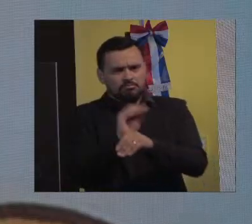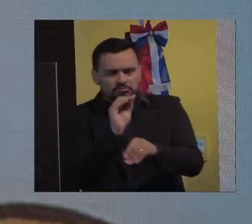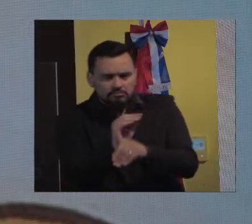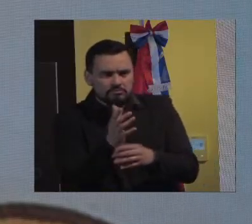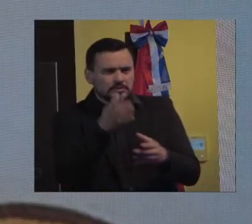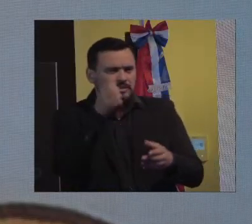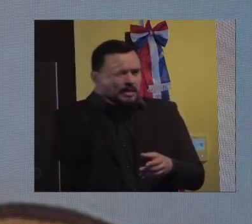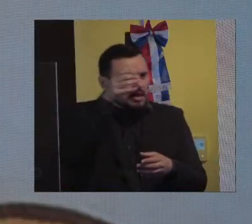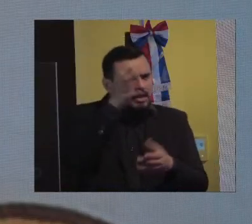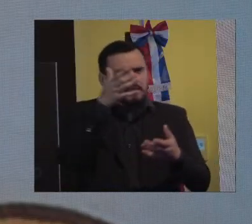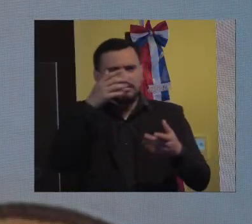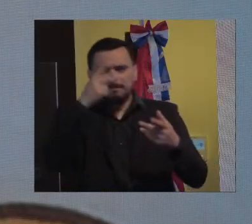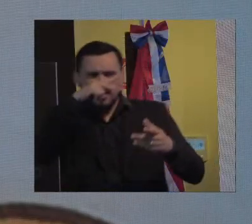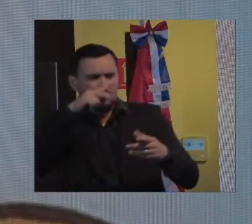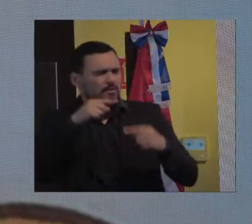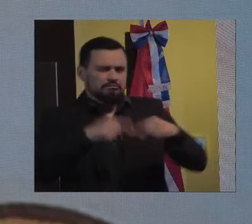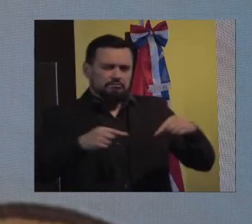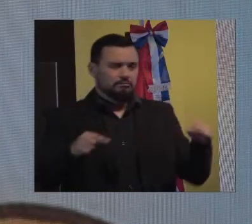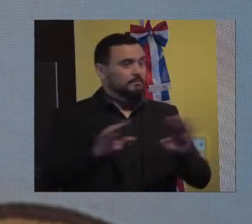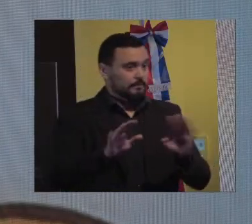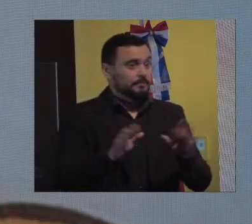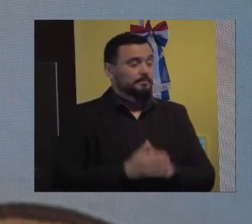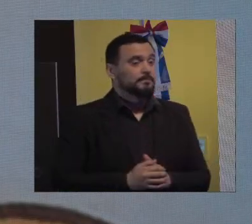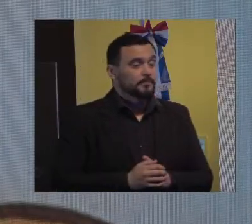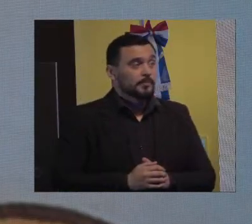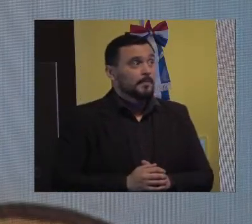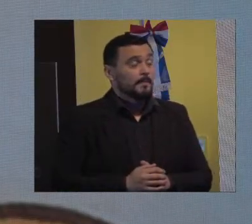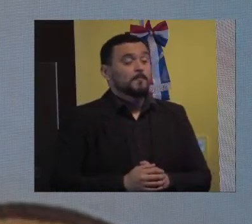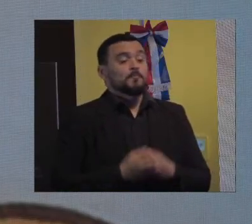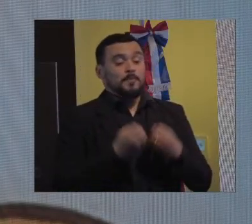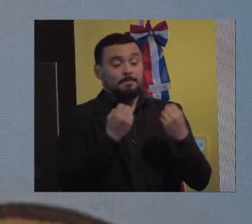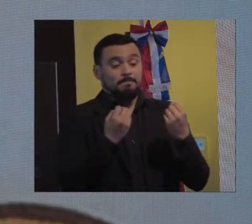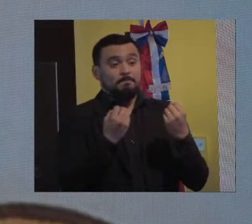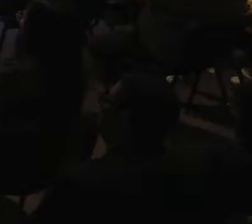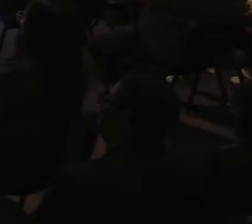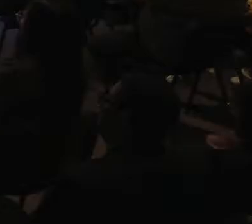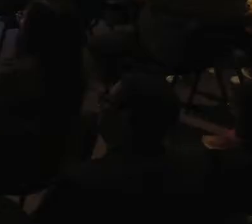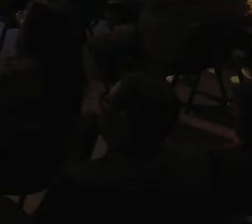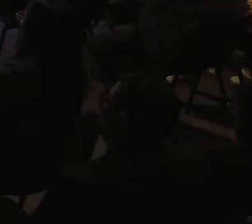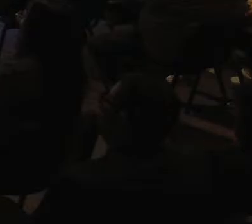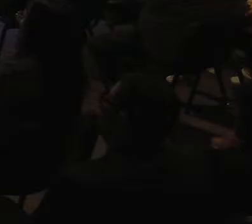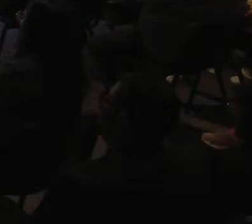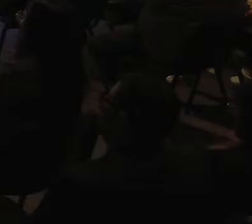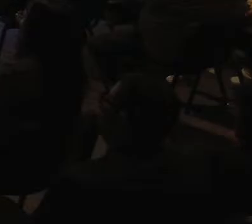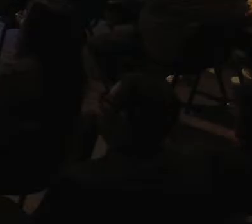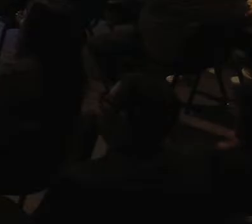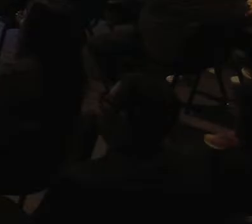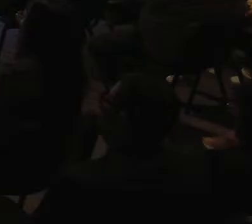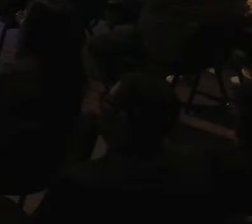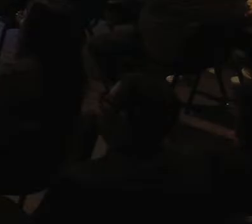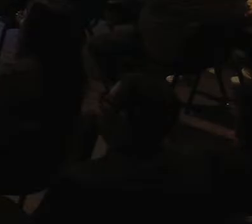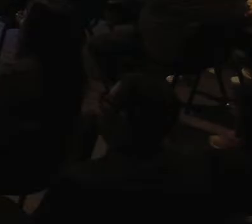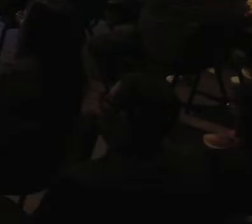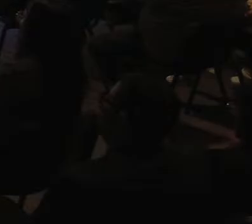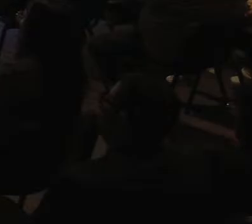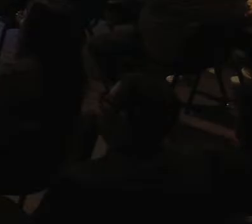específicas. Pero todo esto es gestos. Tenemos que trabajar muy fuerte en ver